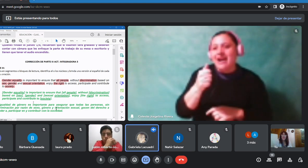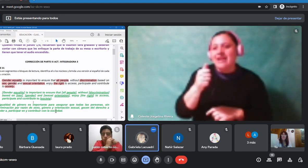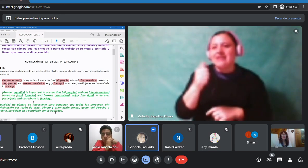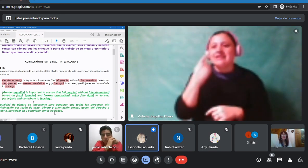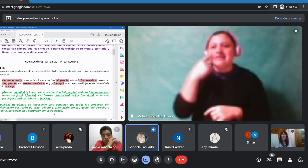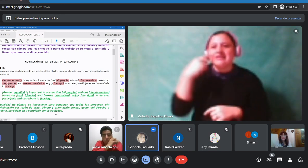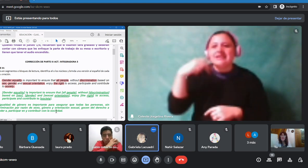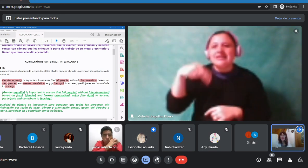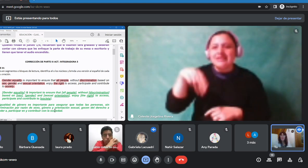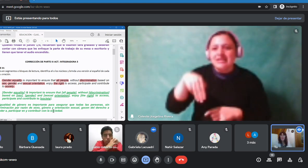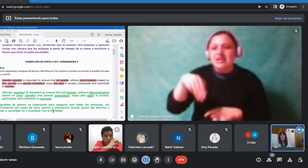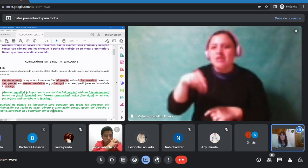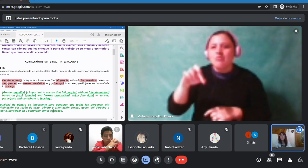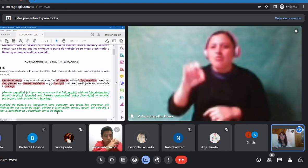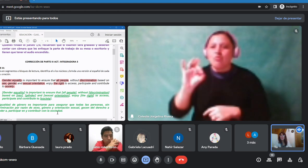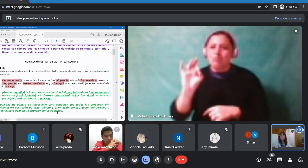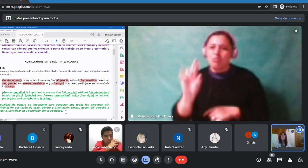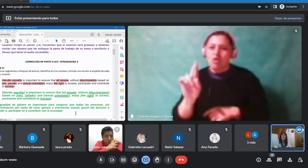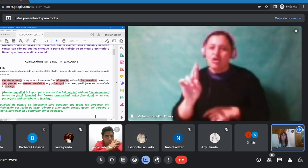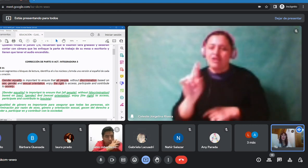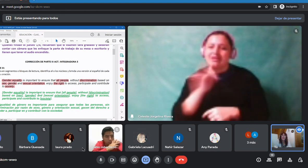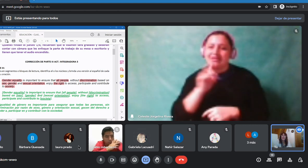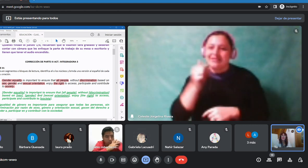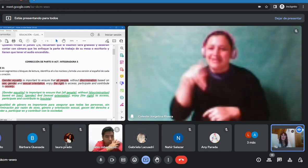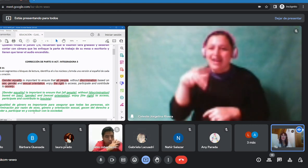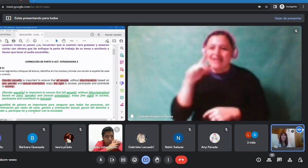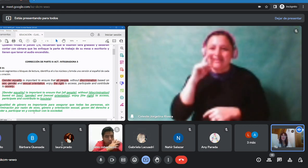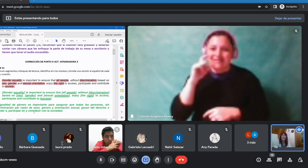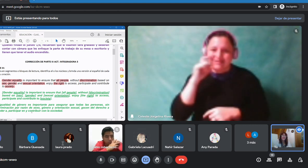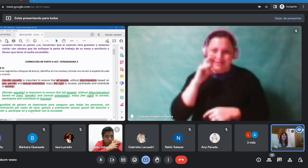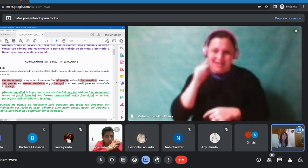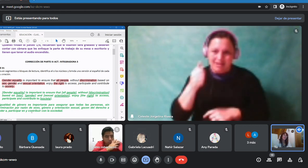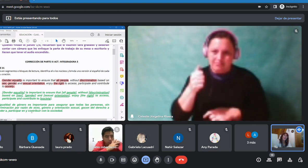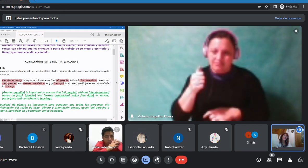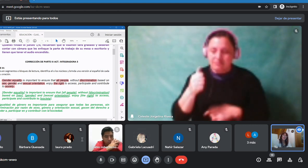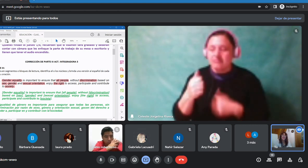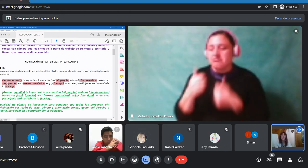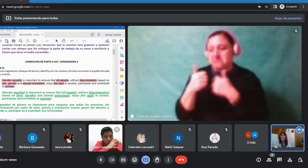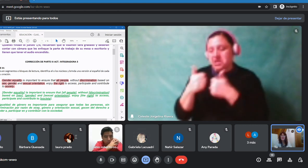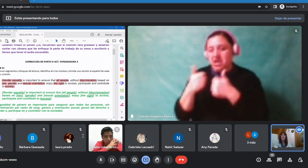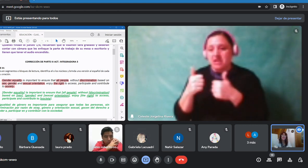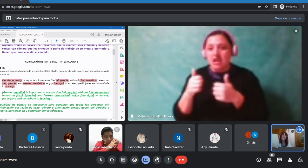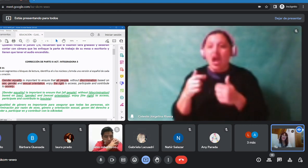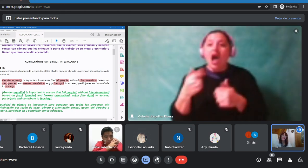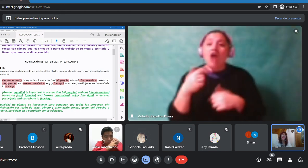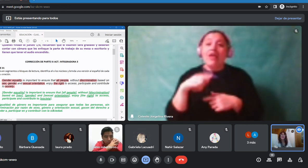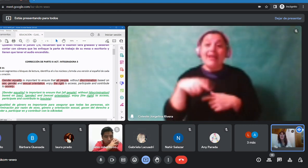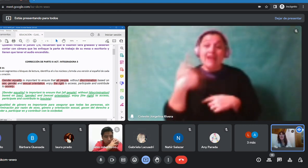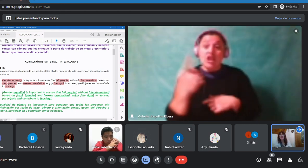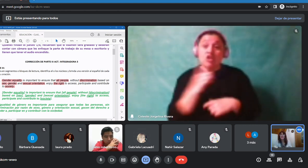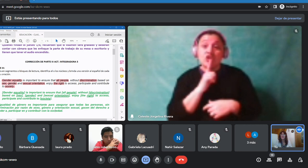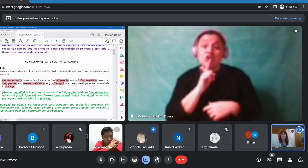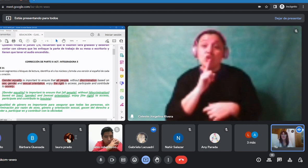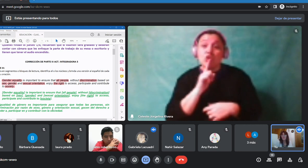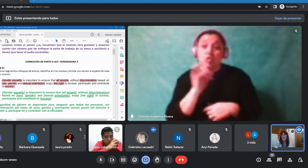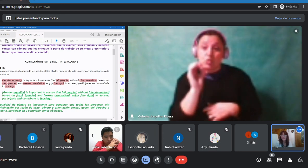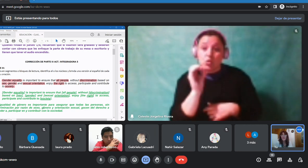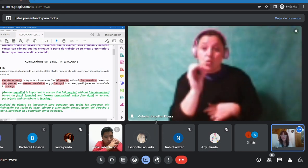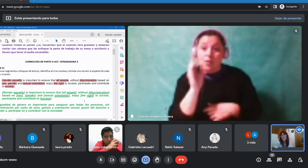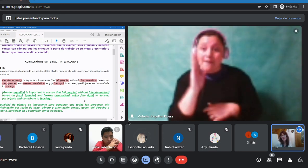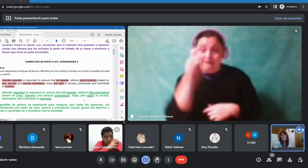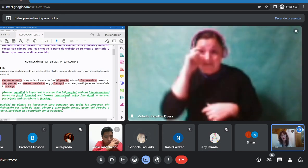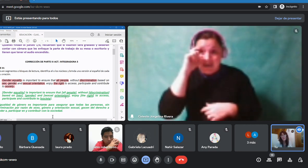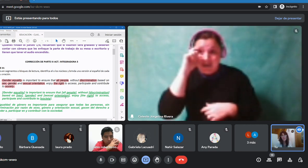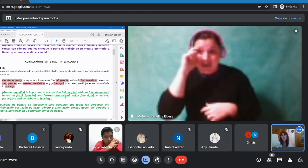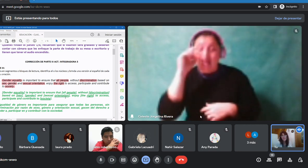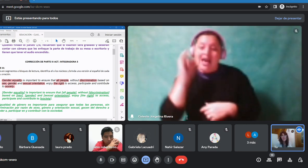sí. Muchas veces después del verbo to be sigue un adjetivo, ¿sí? Es importante, es interesante, es, ¿sí? Sí. Y eso